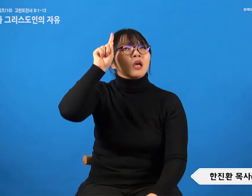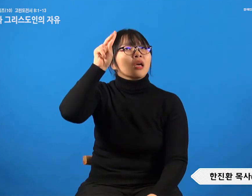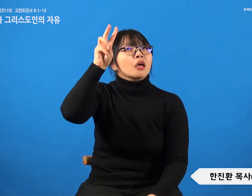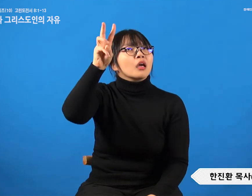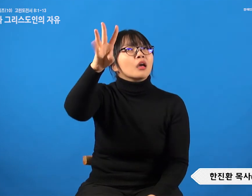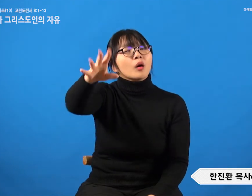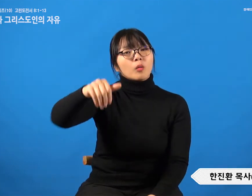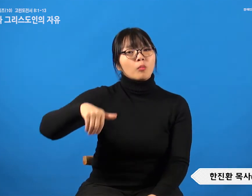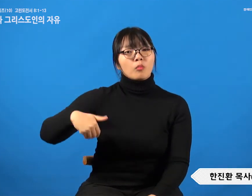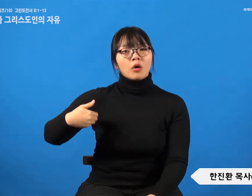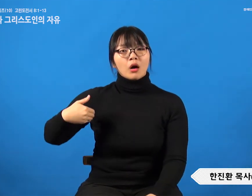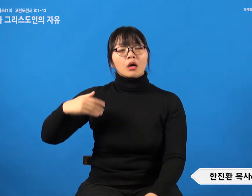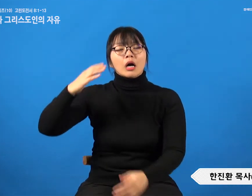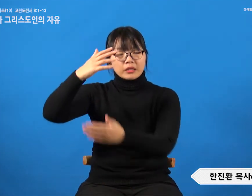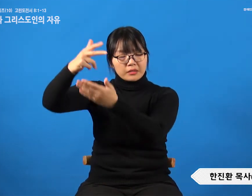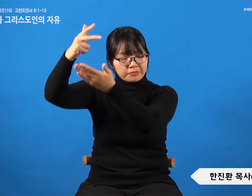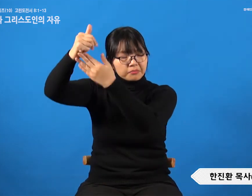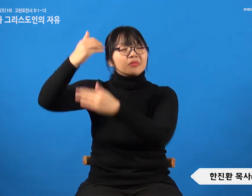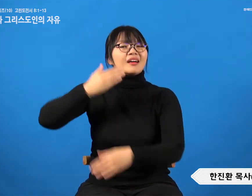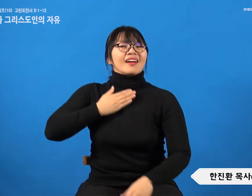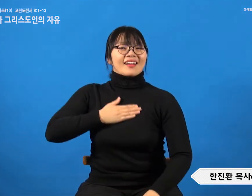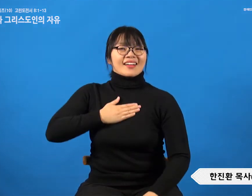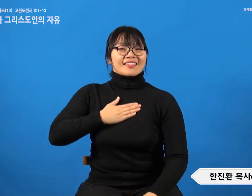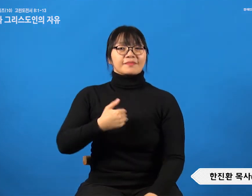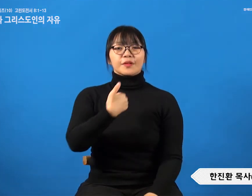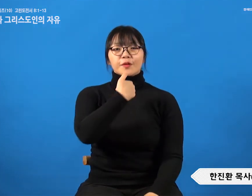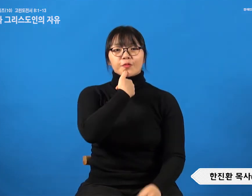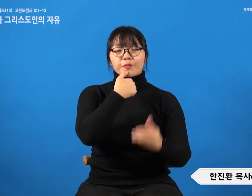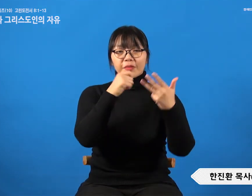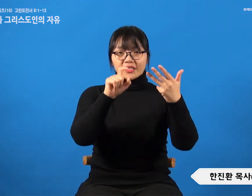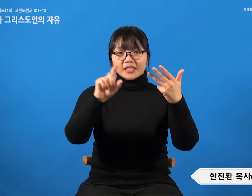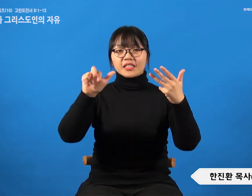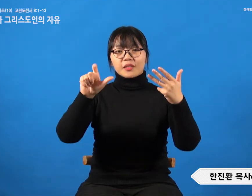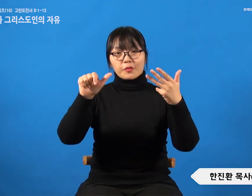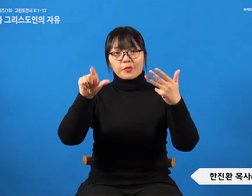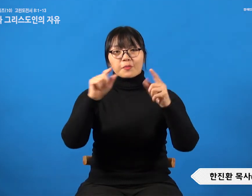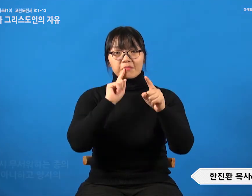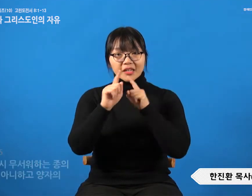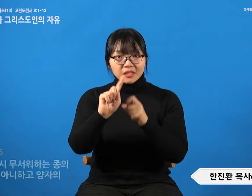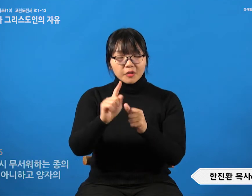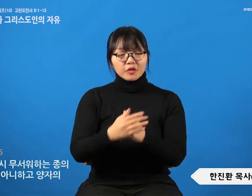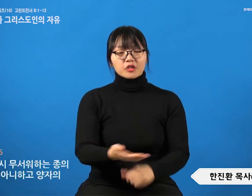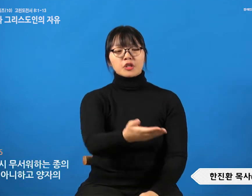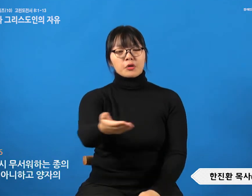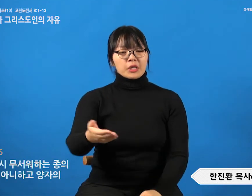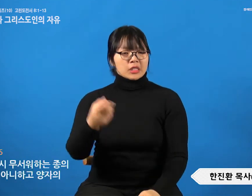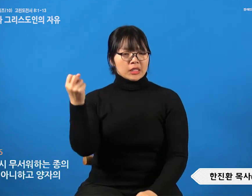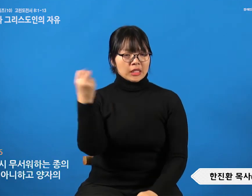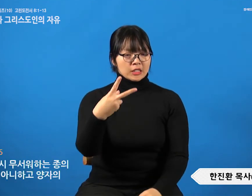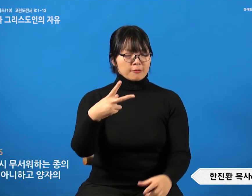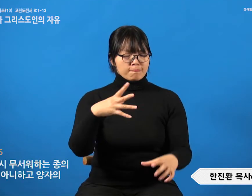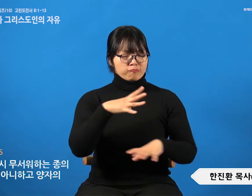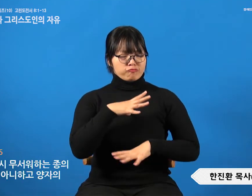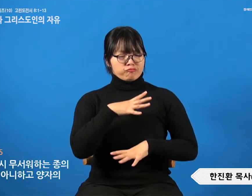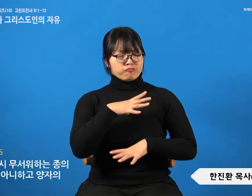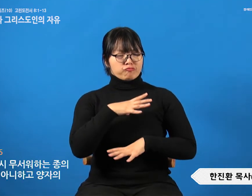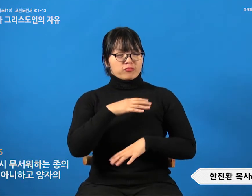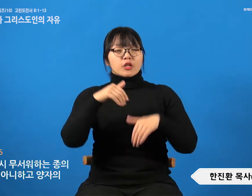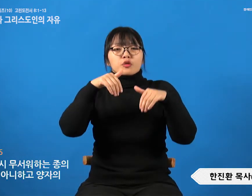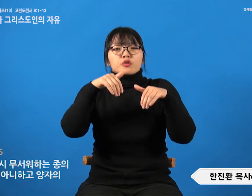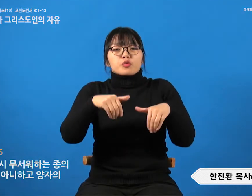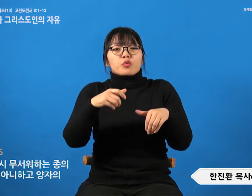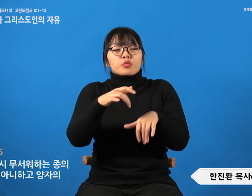다른 어떤 것도 아닙니다. 로마서 8장 15절에 보면 너희는 다시 무서워하는 종의 영을